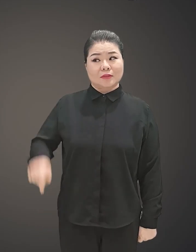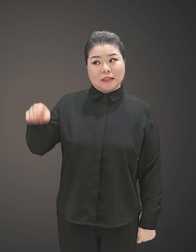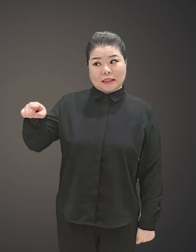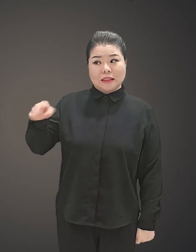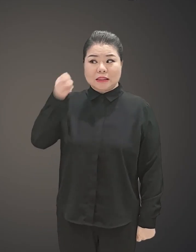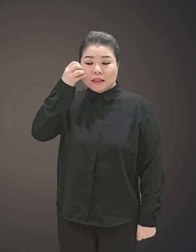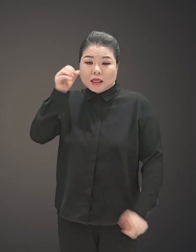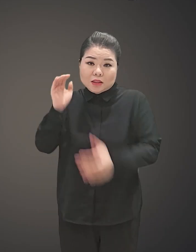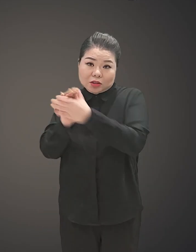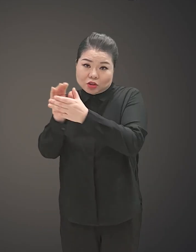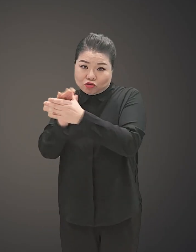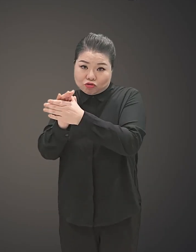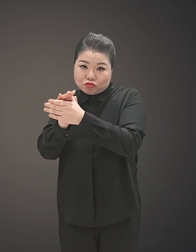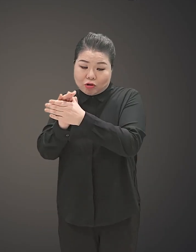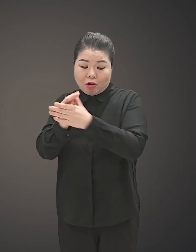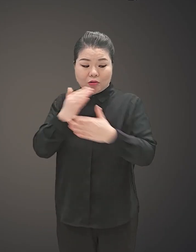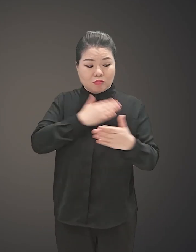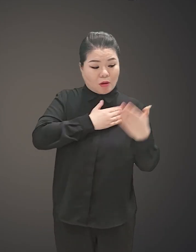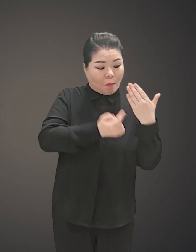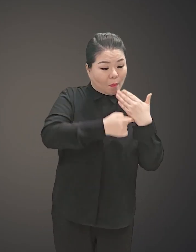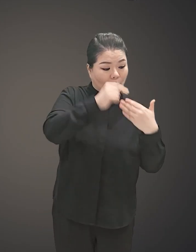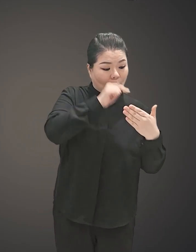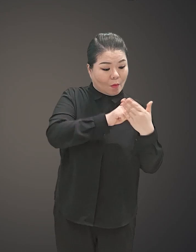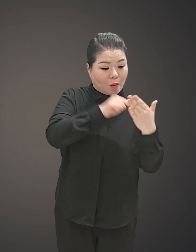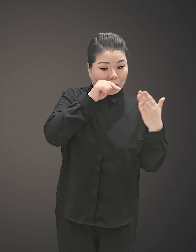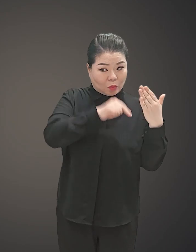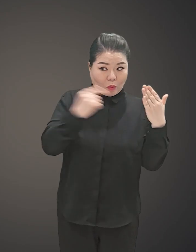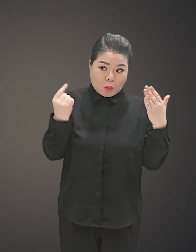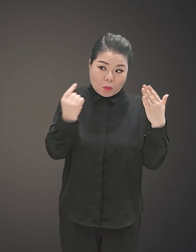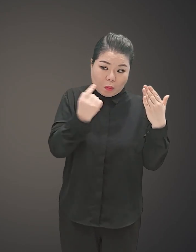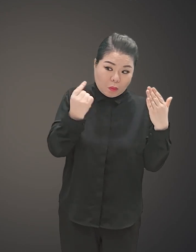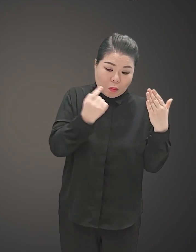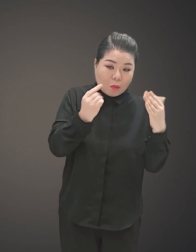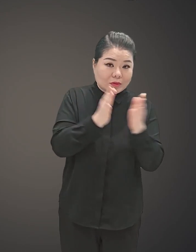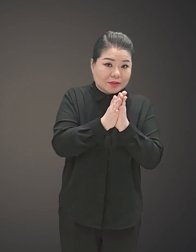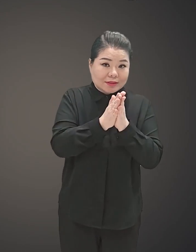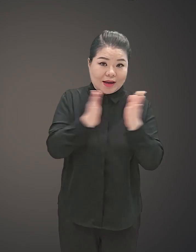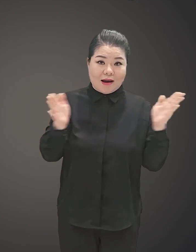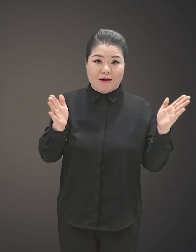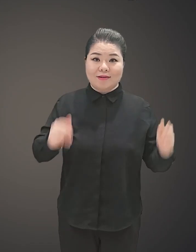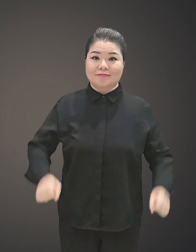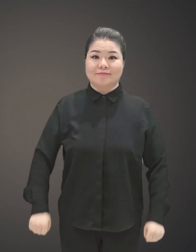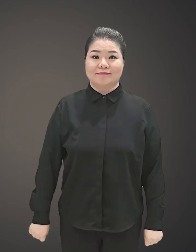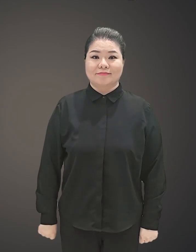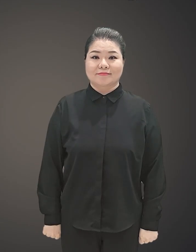그런 시우가 지우의 마음을 열고 들어오기 시작해요.